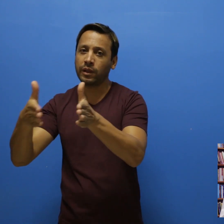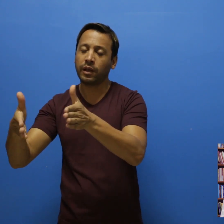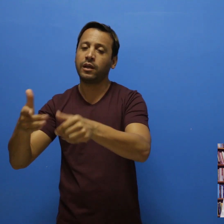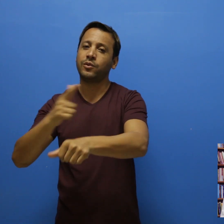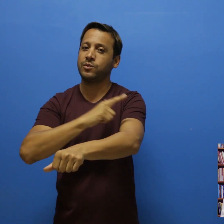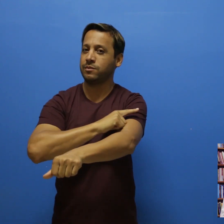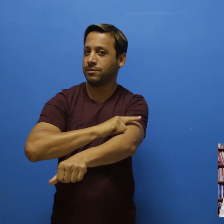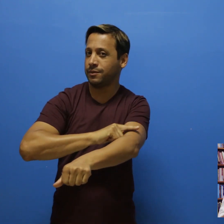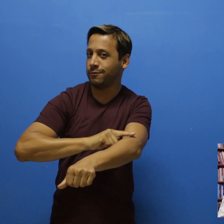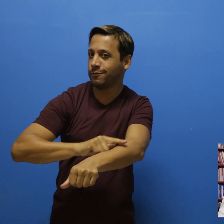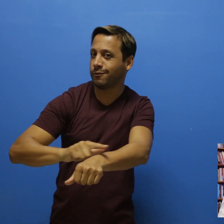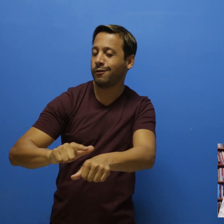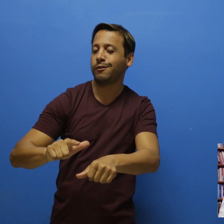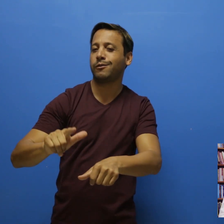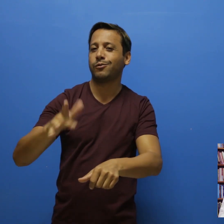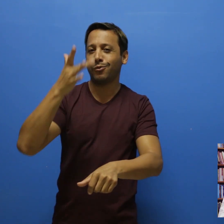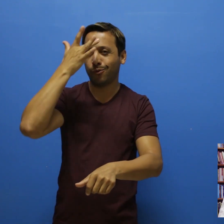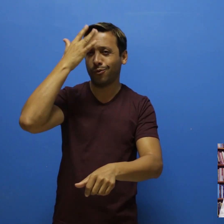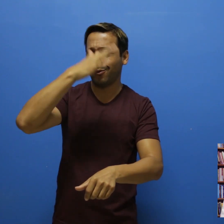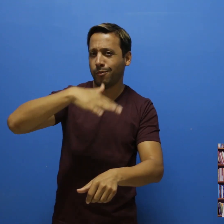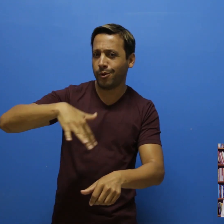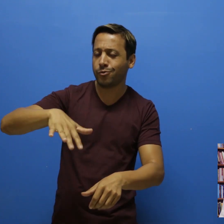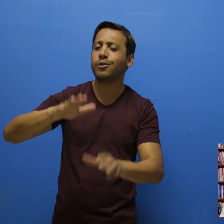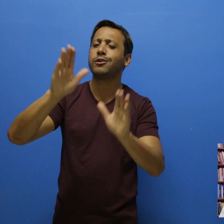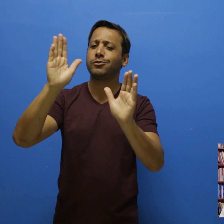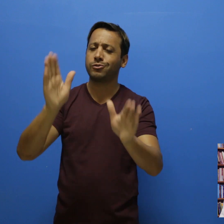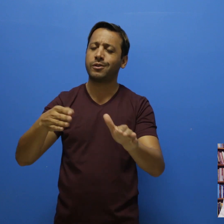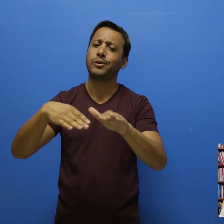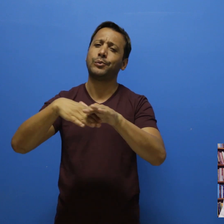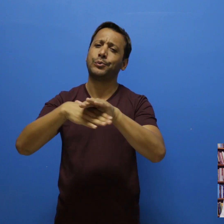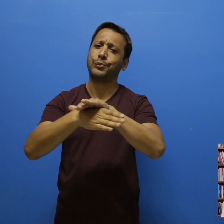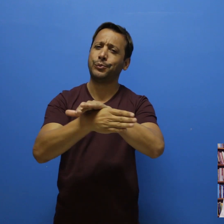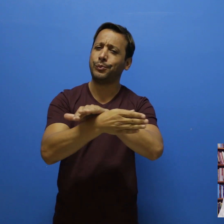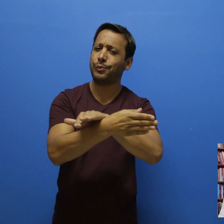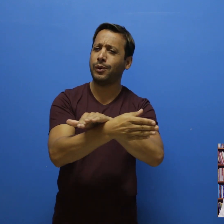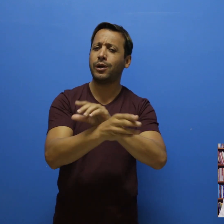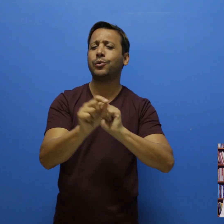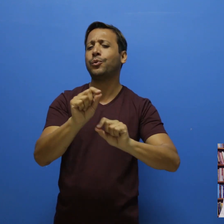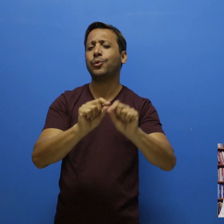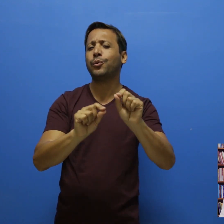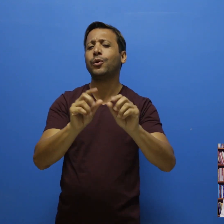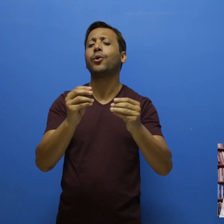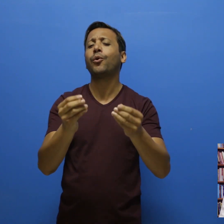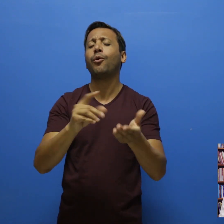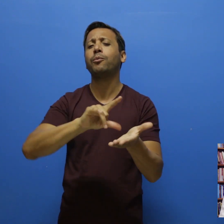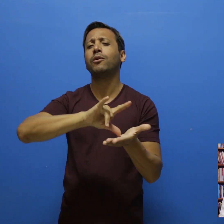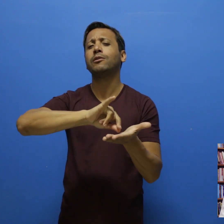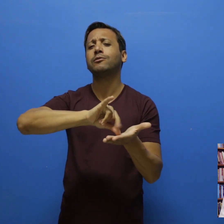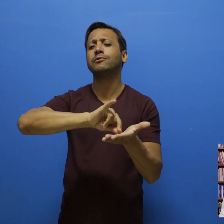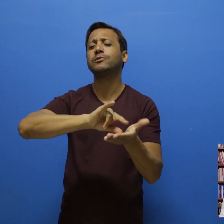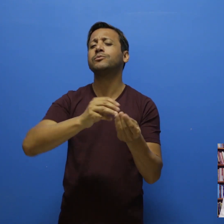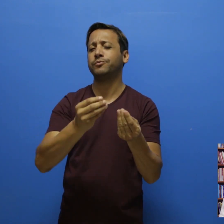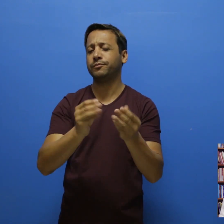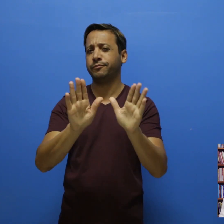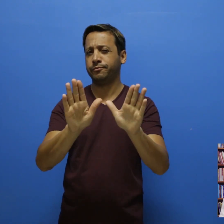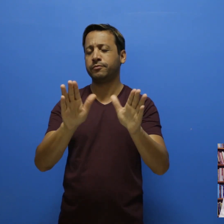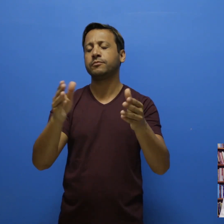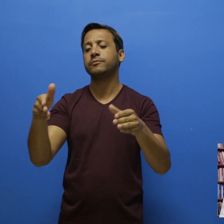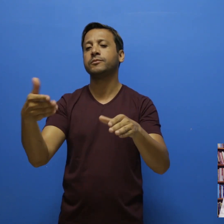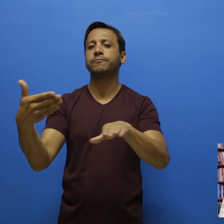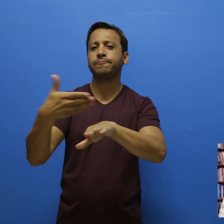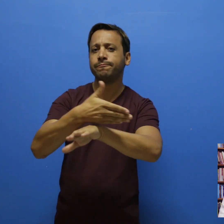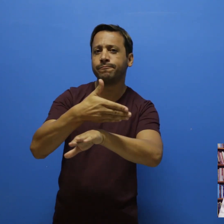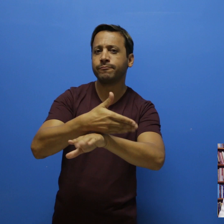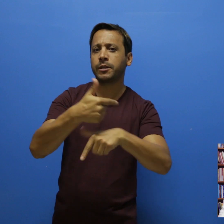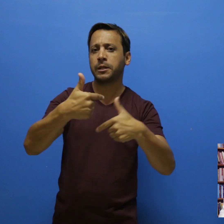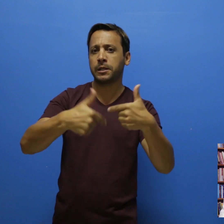já está adequado à lógica da acumulação capitalista, que é ir para o trabalho todos os dias,